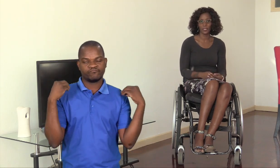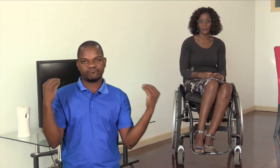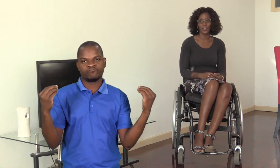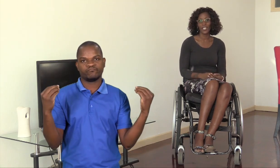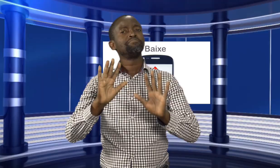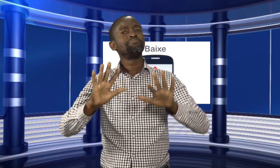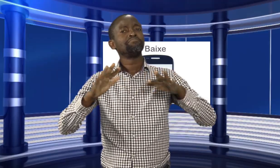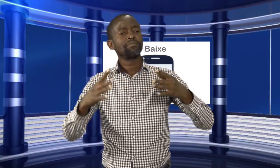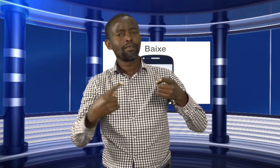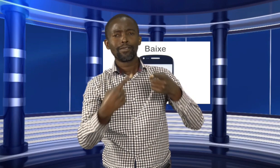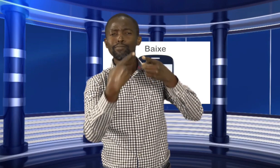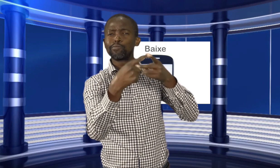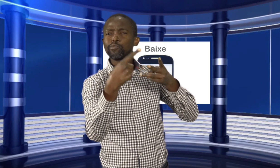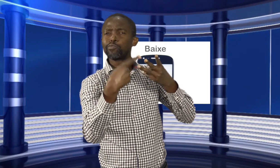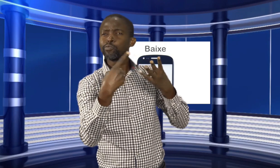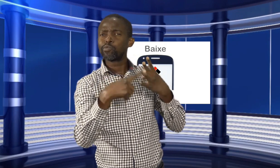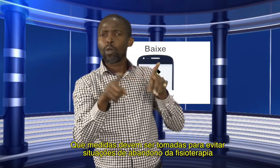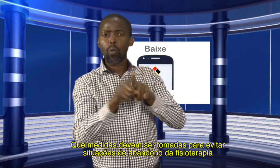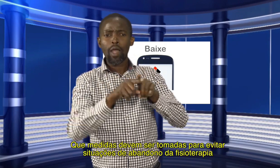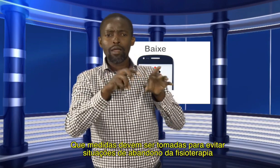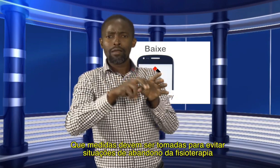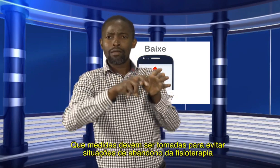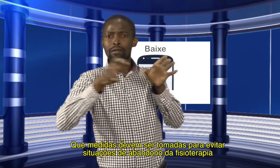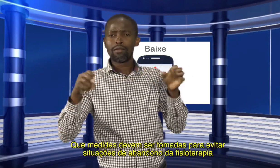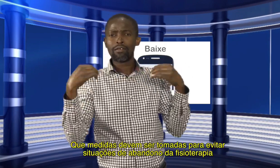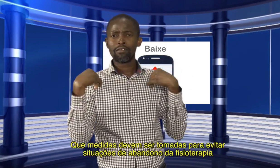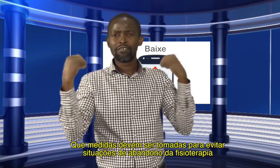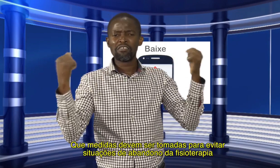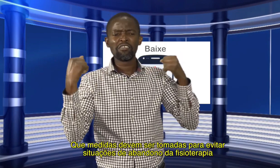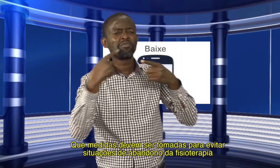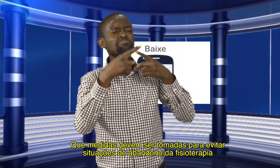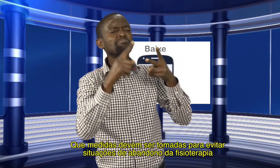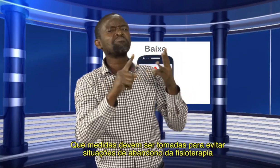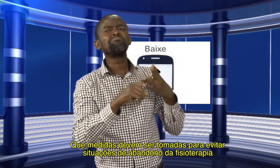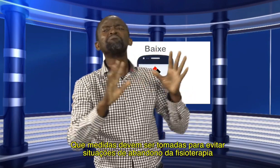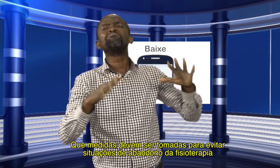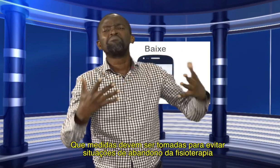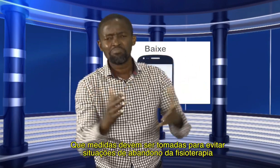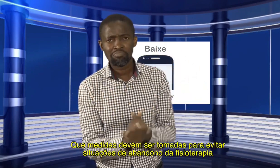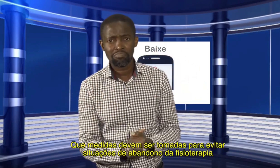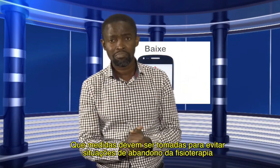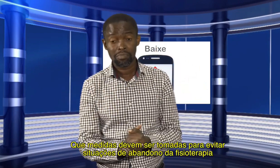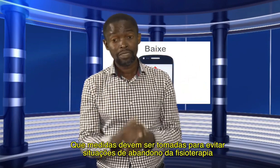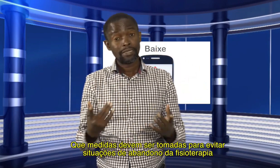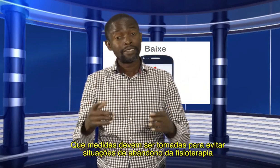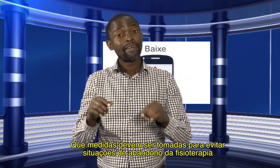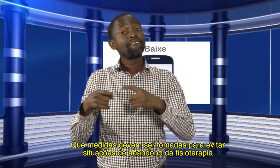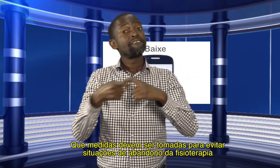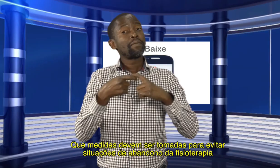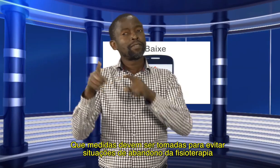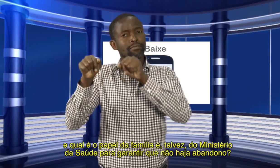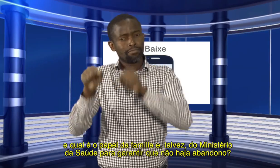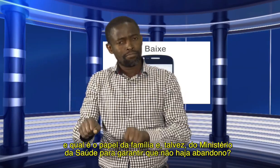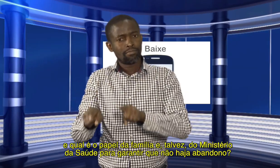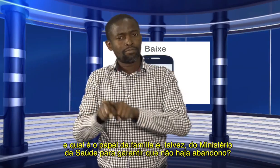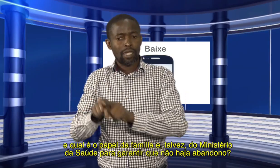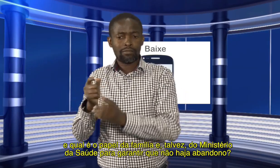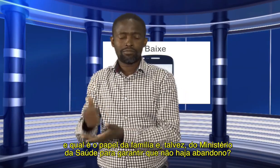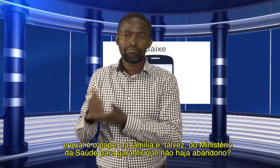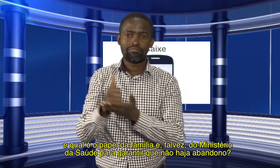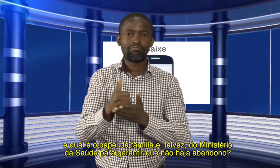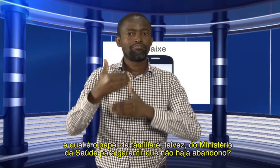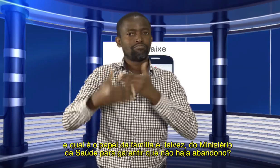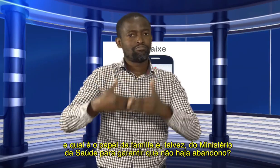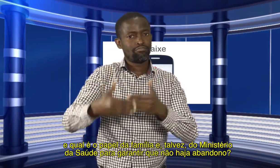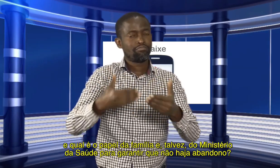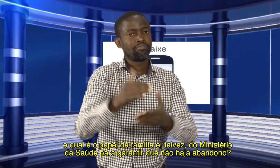tratamento que medidas devem ser tomadas para evitar situações de abandono da fisioterapia e qual